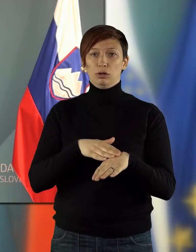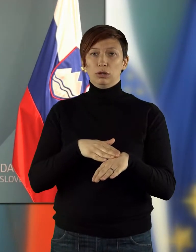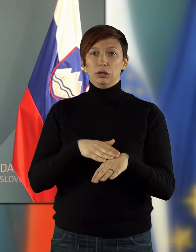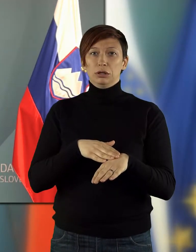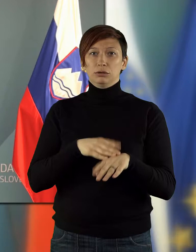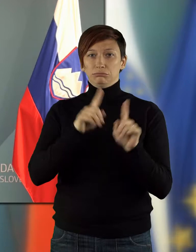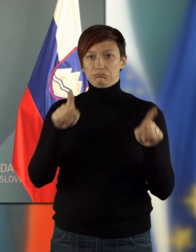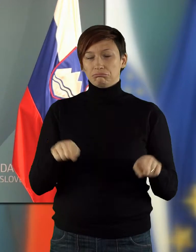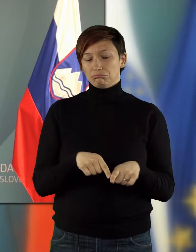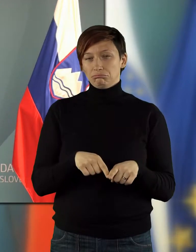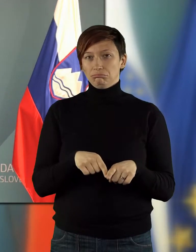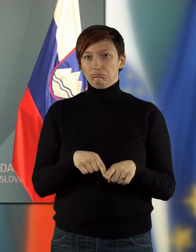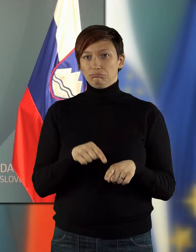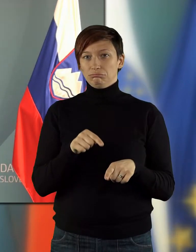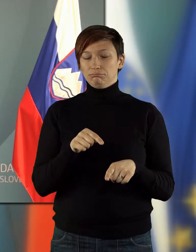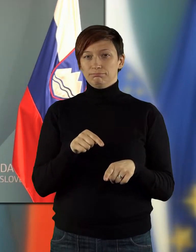poročilo, kajti,